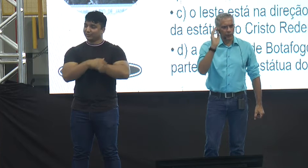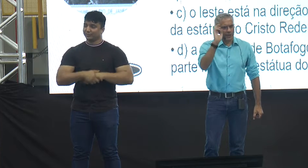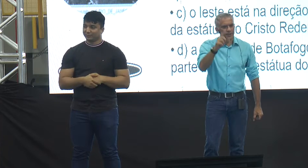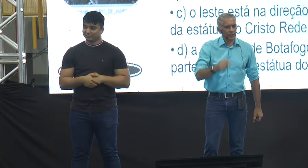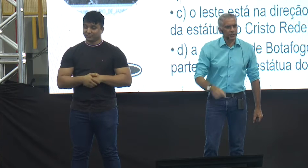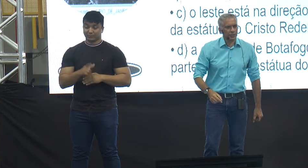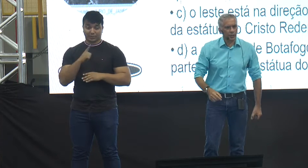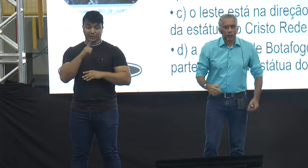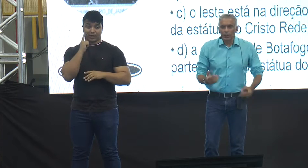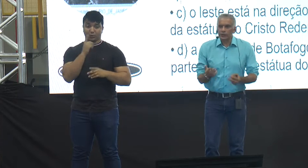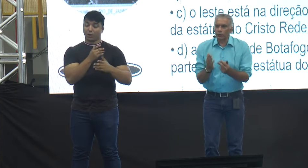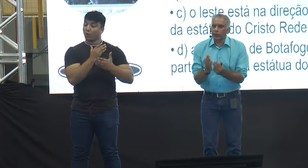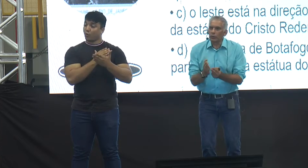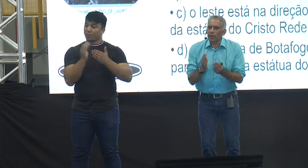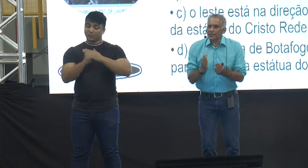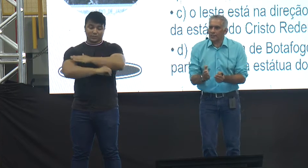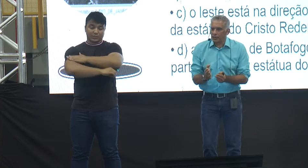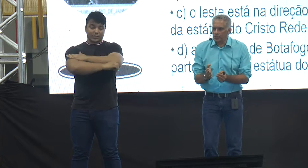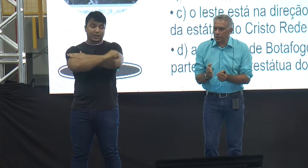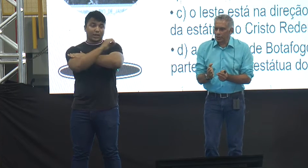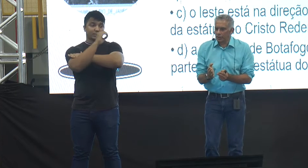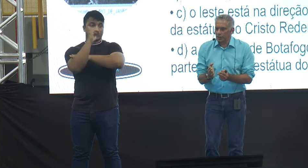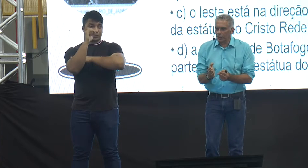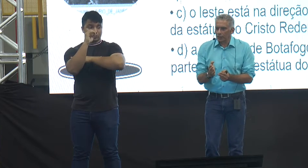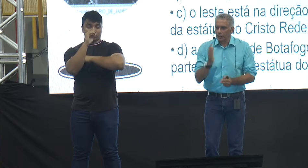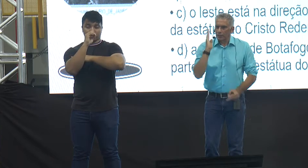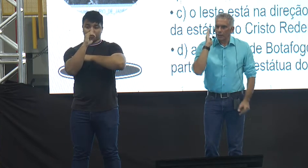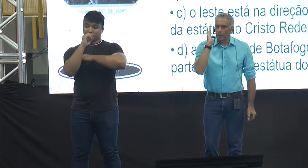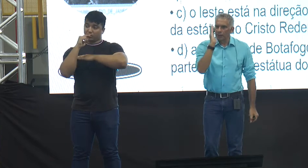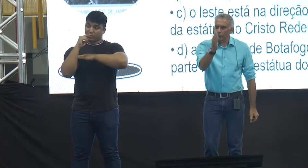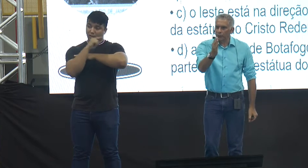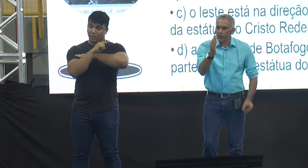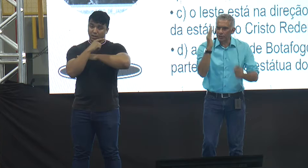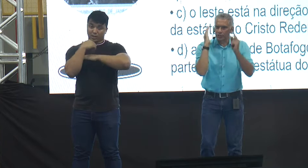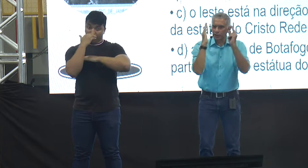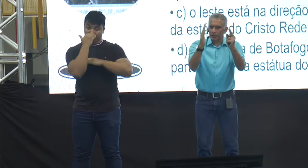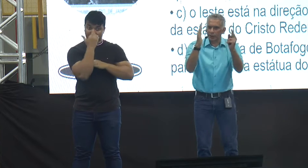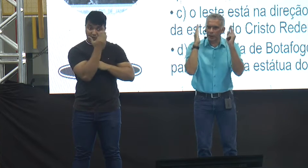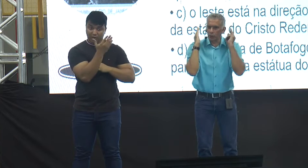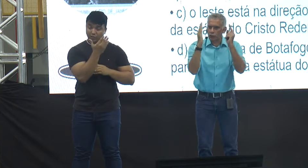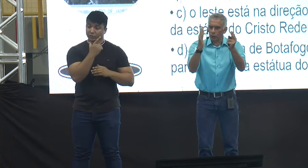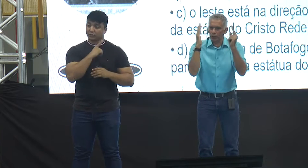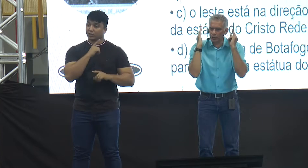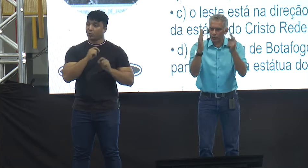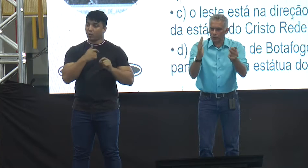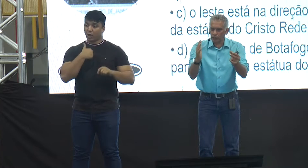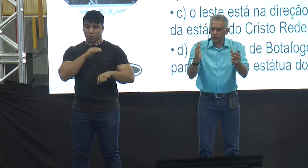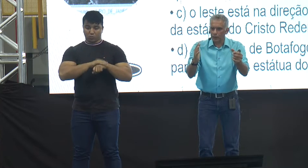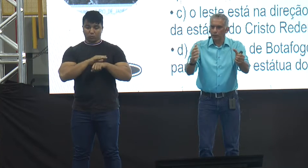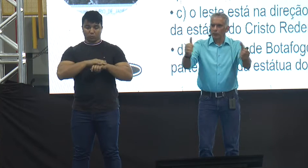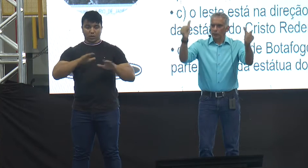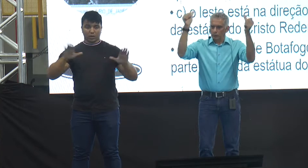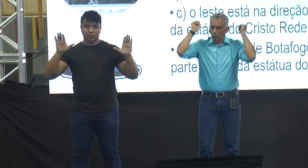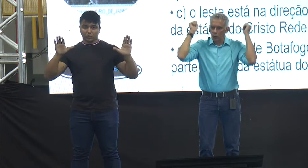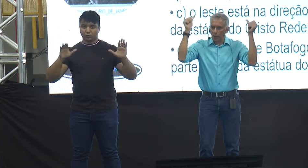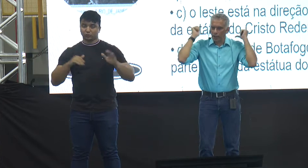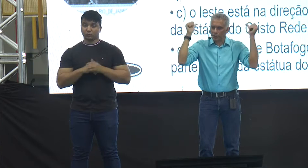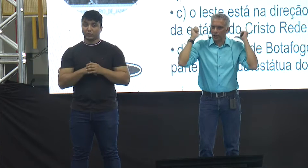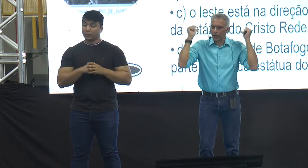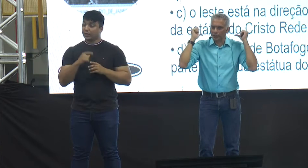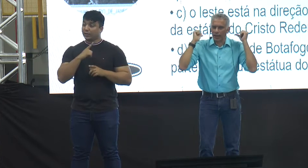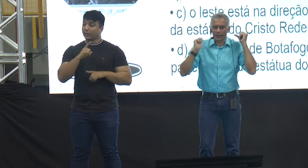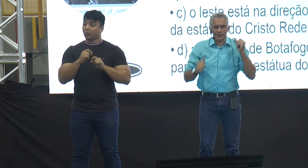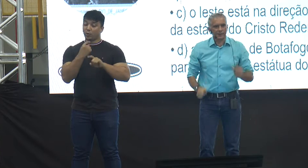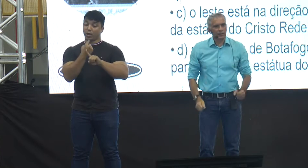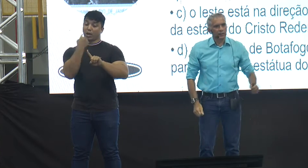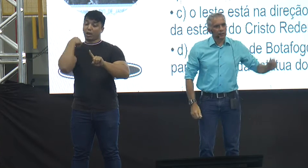Eu tenho o nascente. E se eu tenho o nascente na minha frente, aqui eu sou o Cristo, o oeste